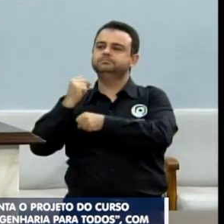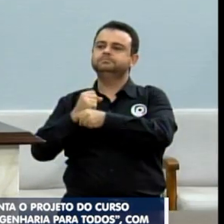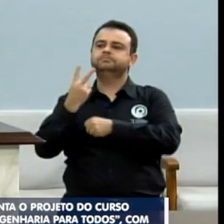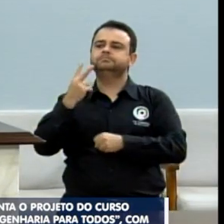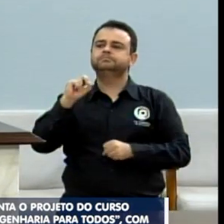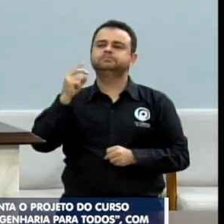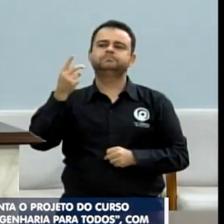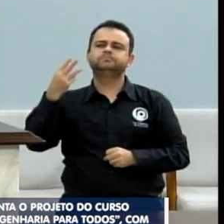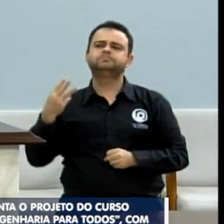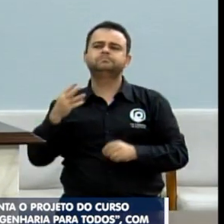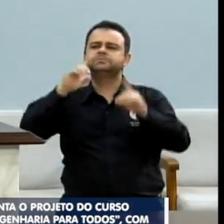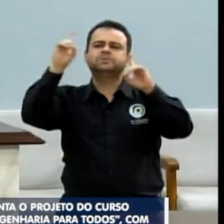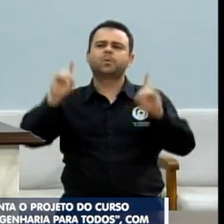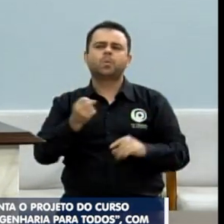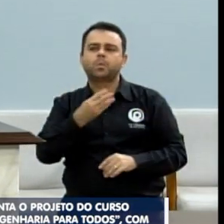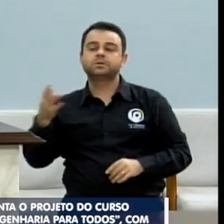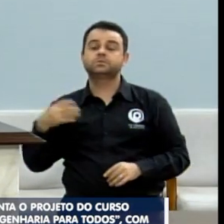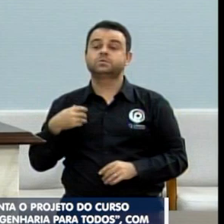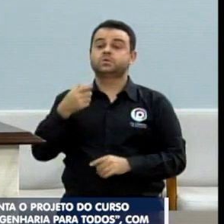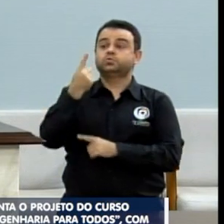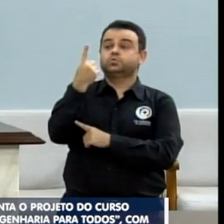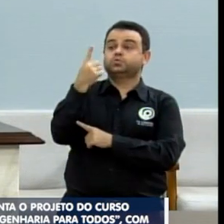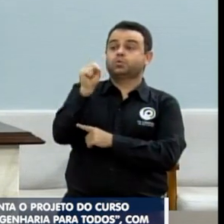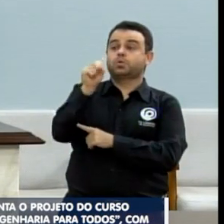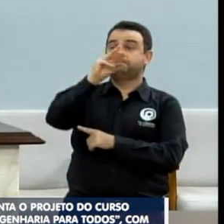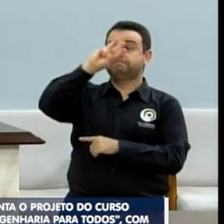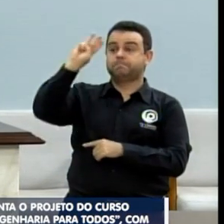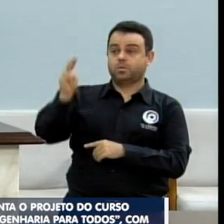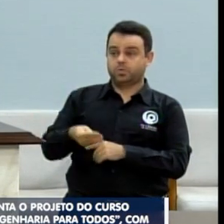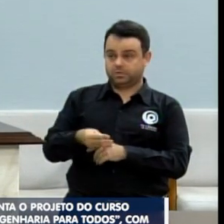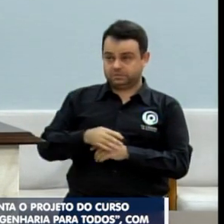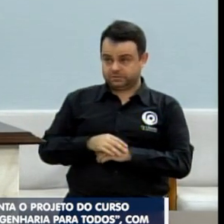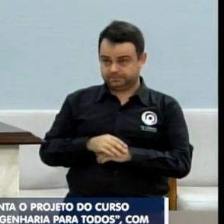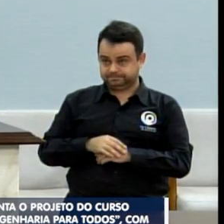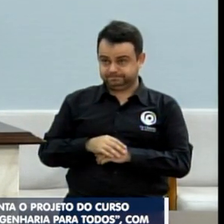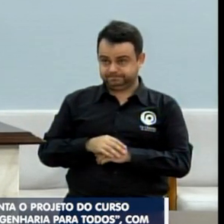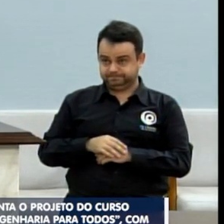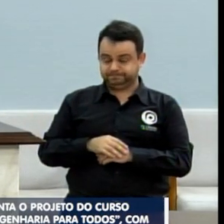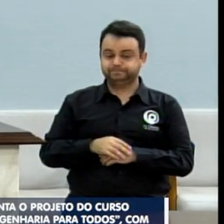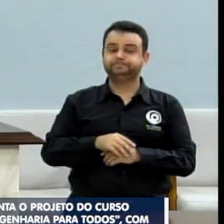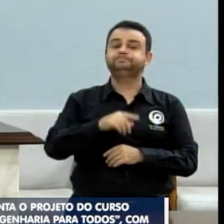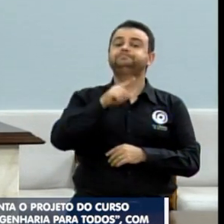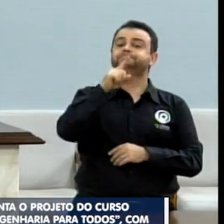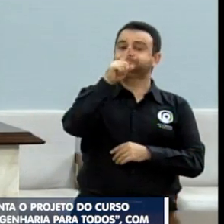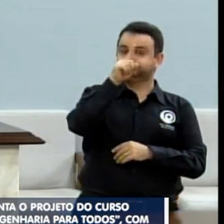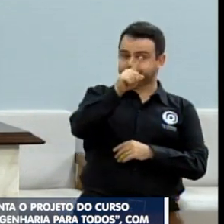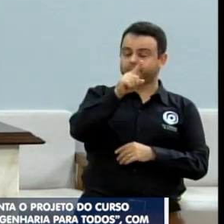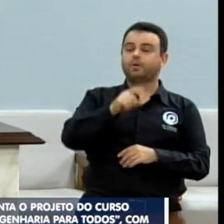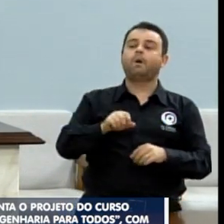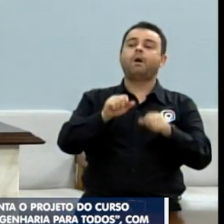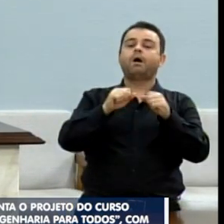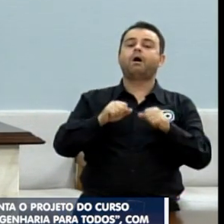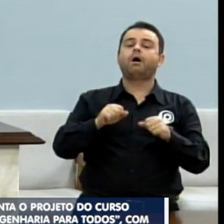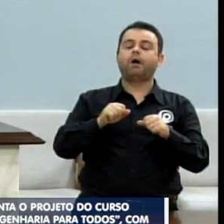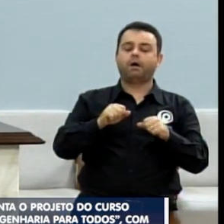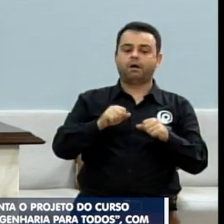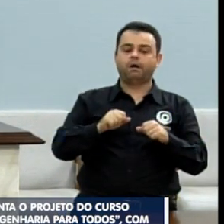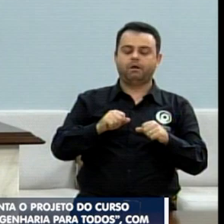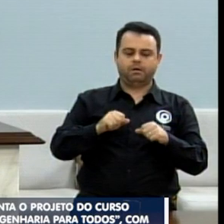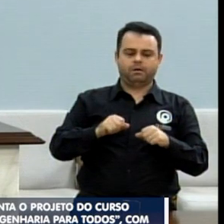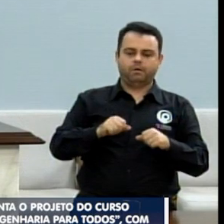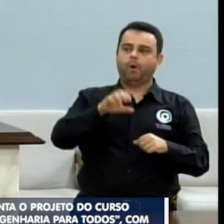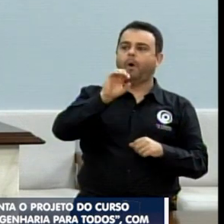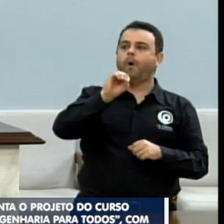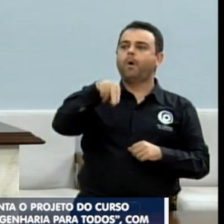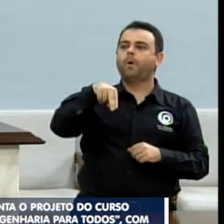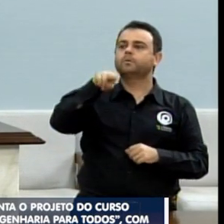em mais de 18 milhões de pessoas. E, assim como a Organização das Nações Unidas, ela reconhece